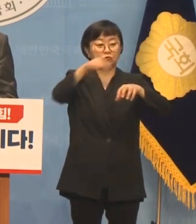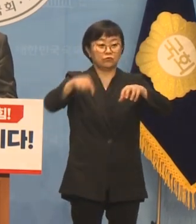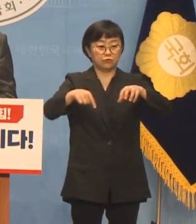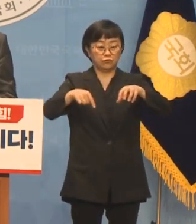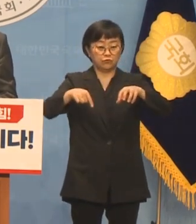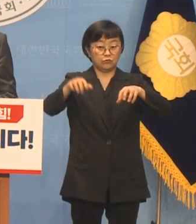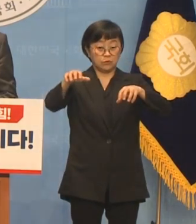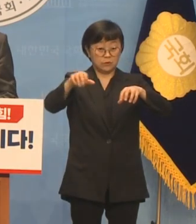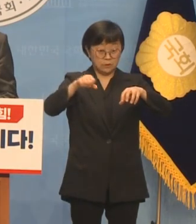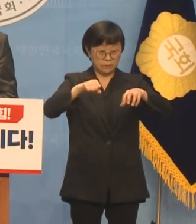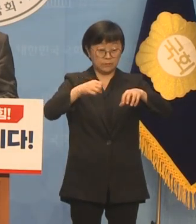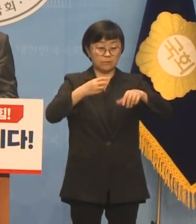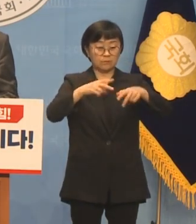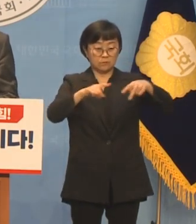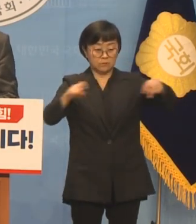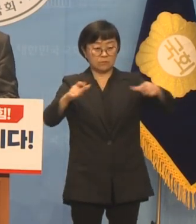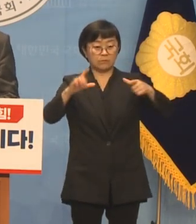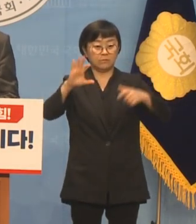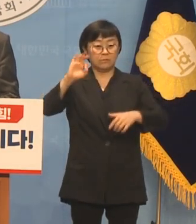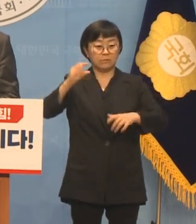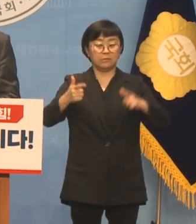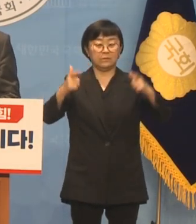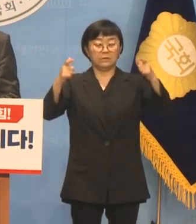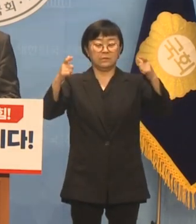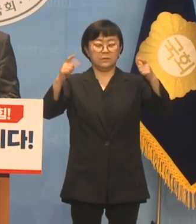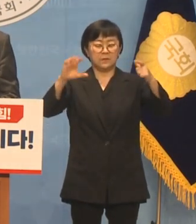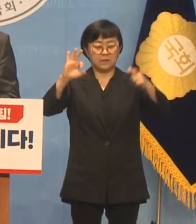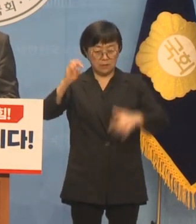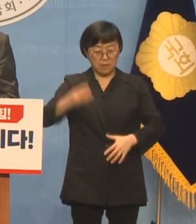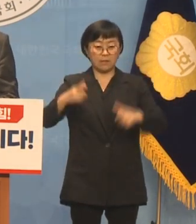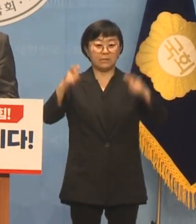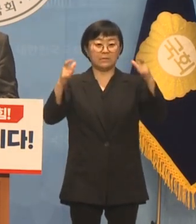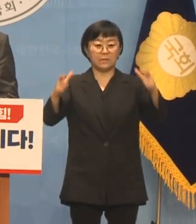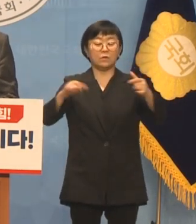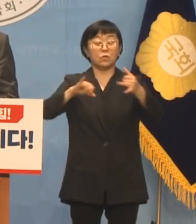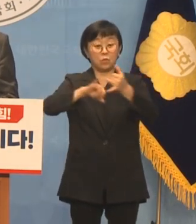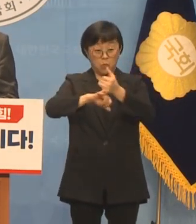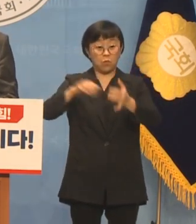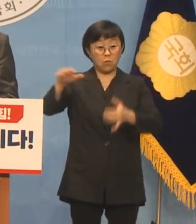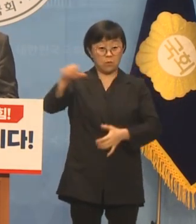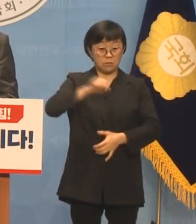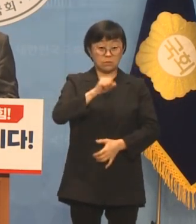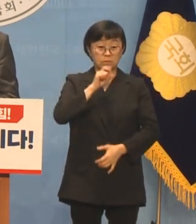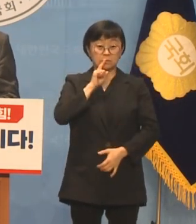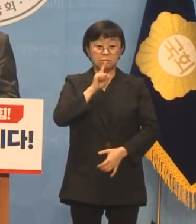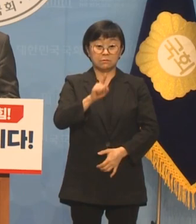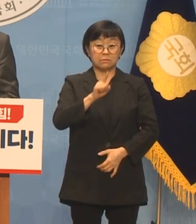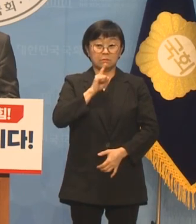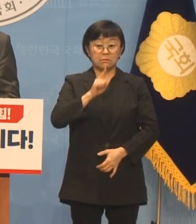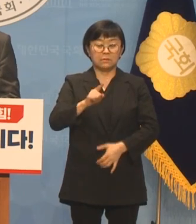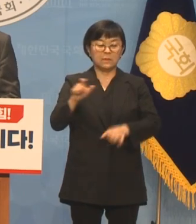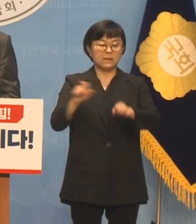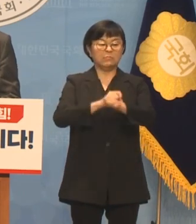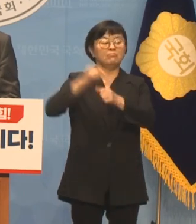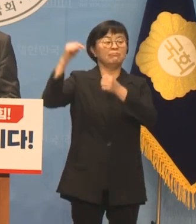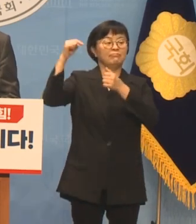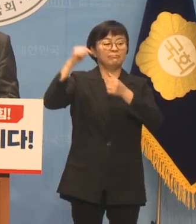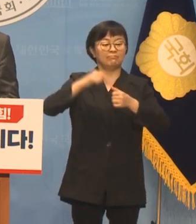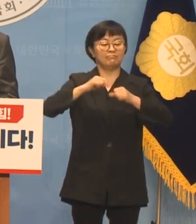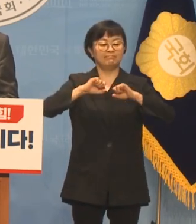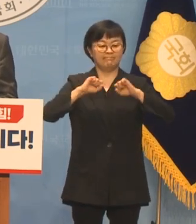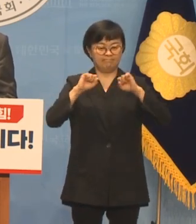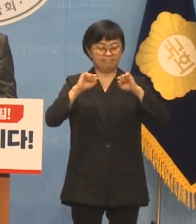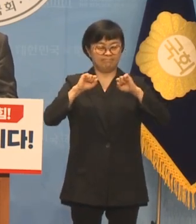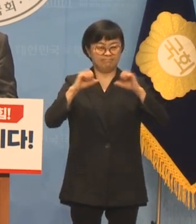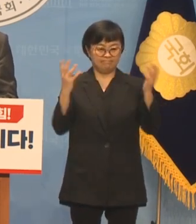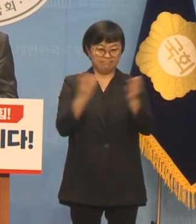수복하고 서대문 을 지역을 반드시 탈환하라는 특명을